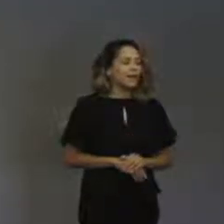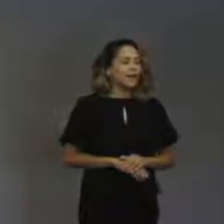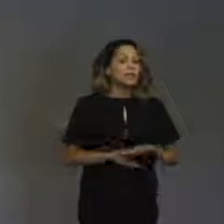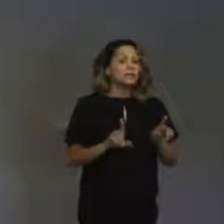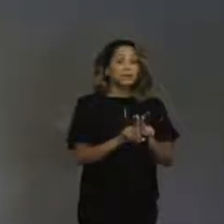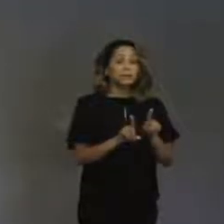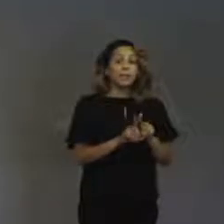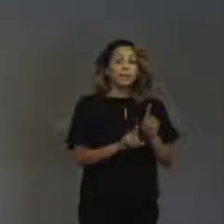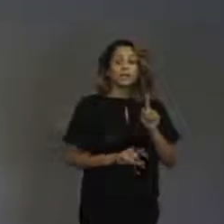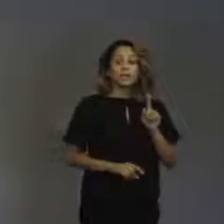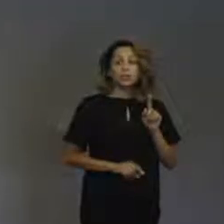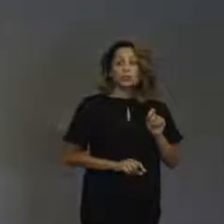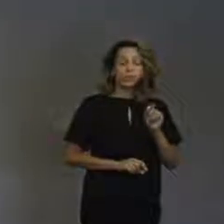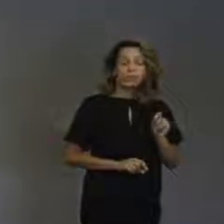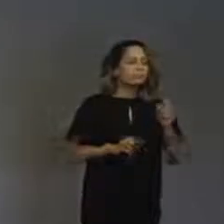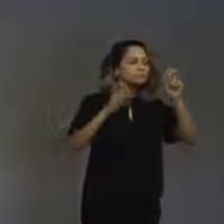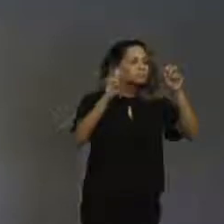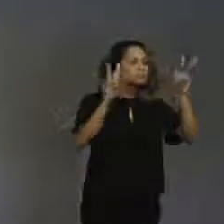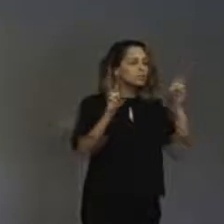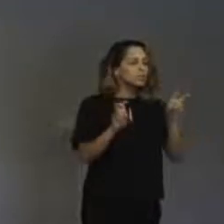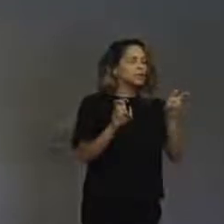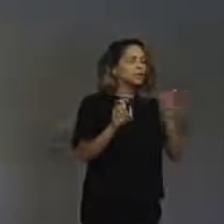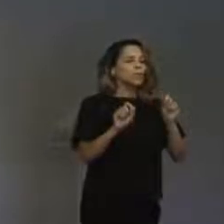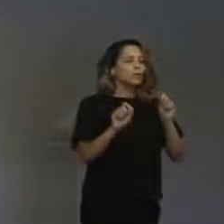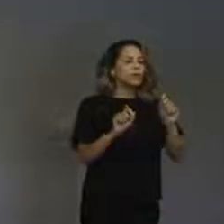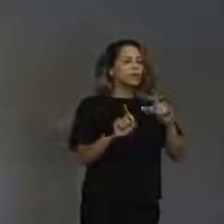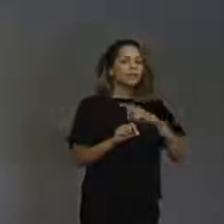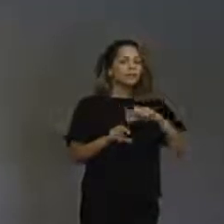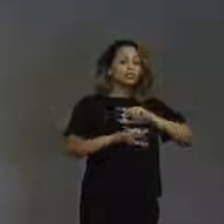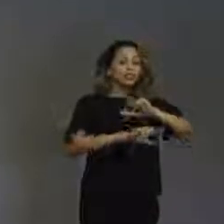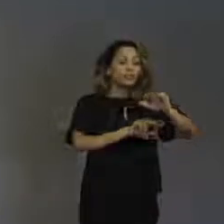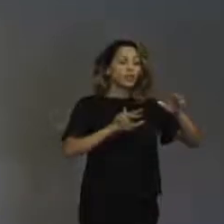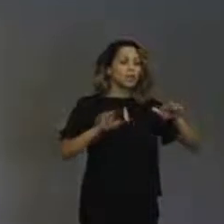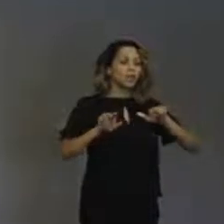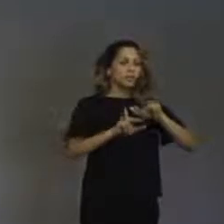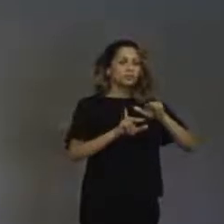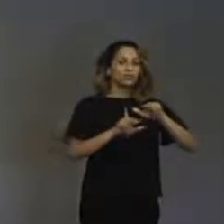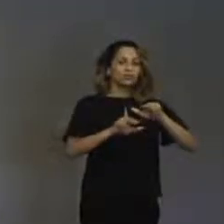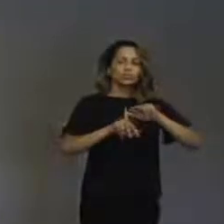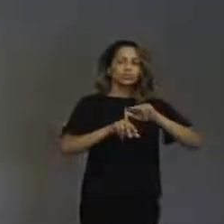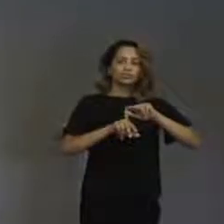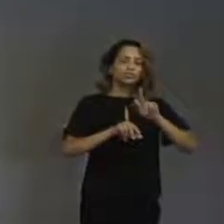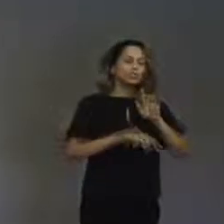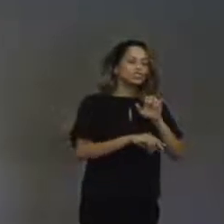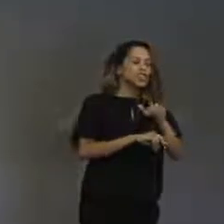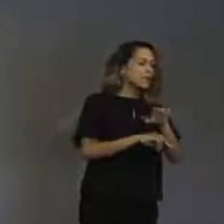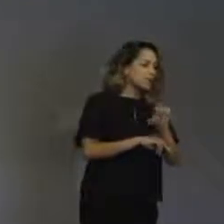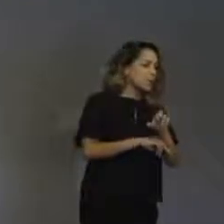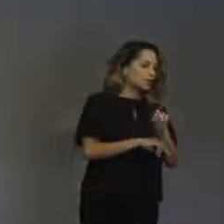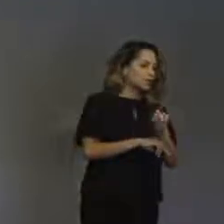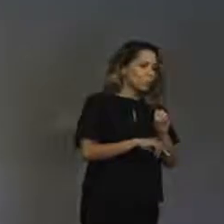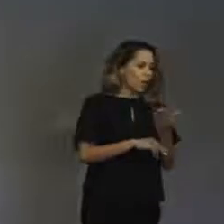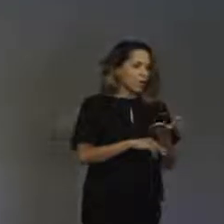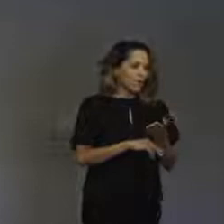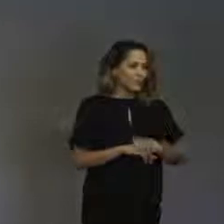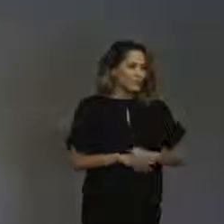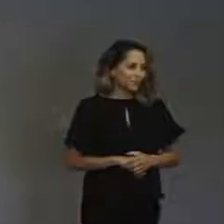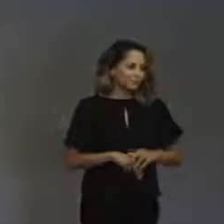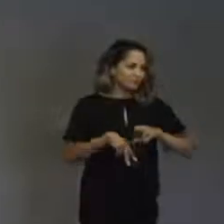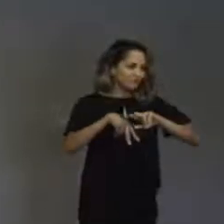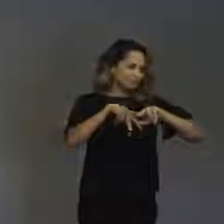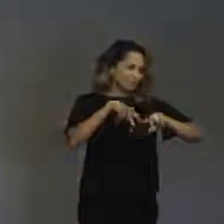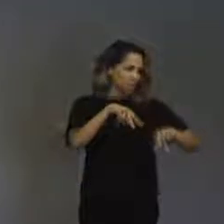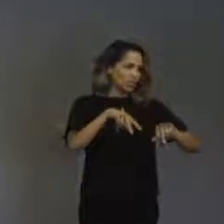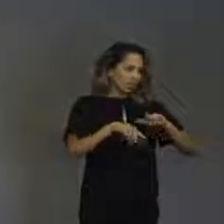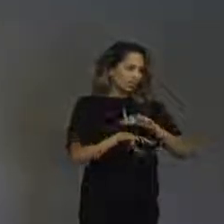para falar disso para vocês é as diferenças de gêneros nos deslocamentos da cidade. É bastante relacionado com tudo que a Cainha falou, mas eu